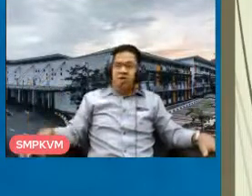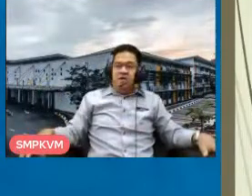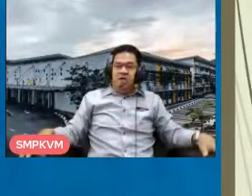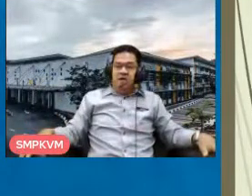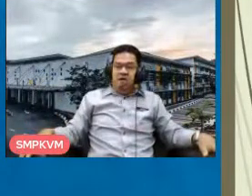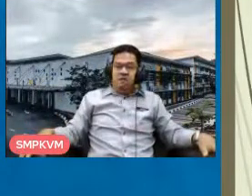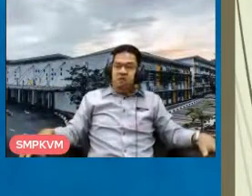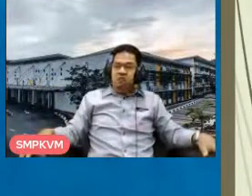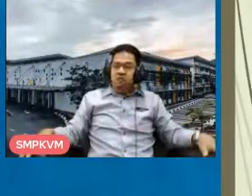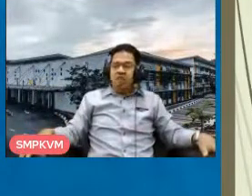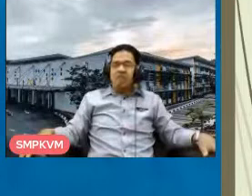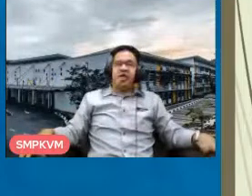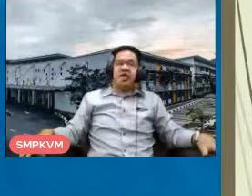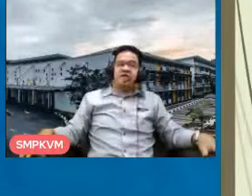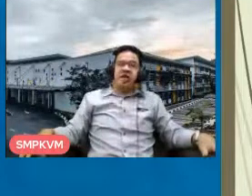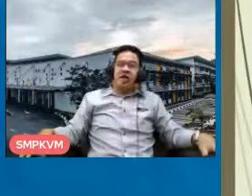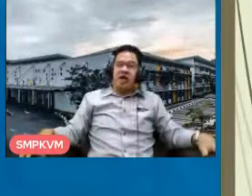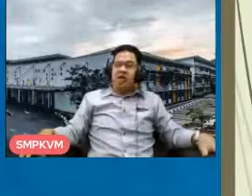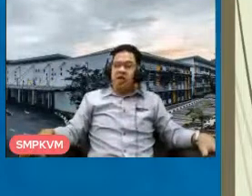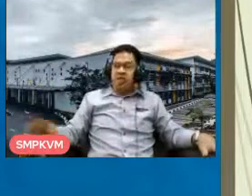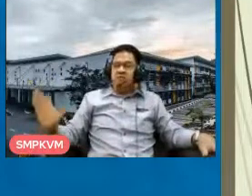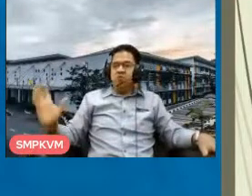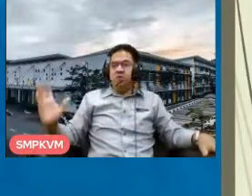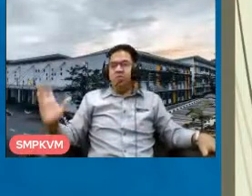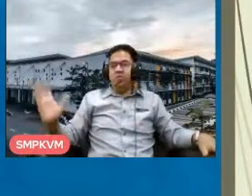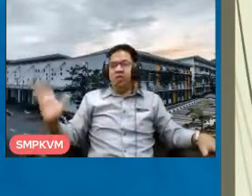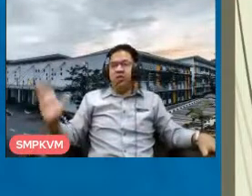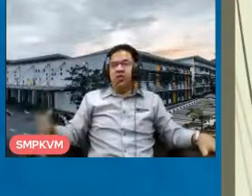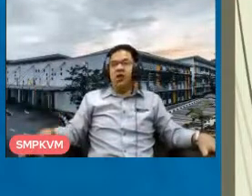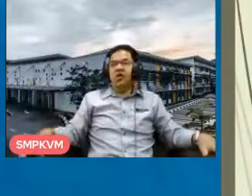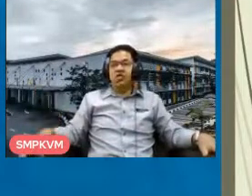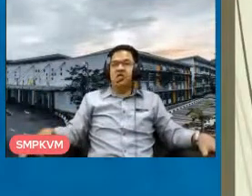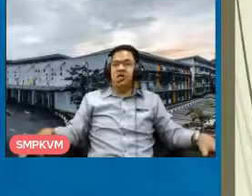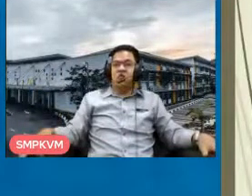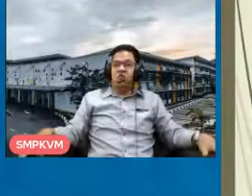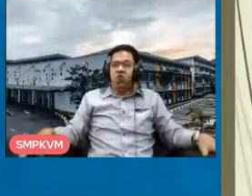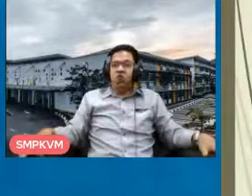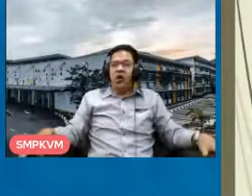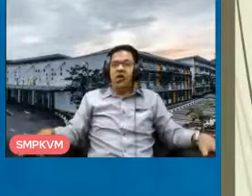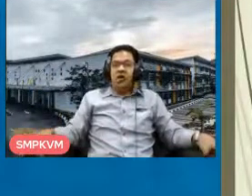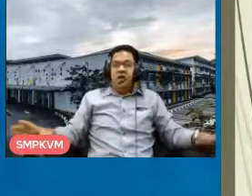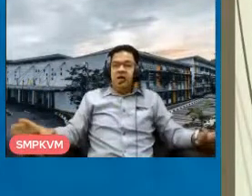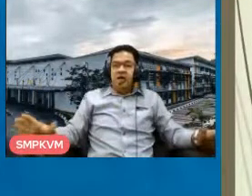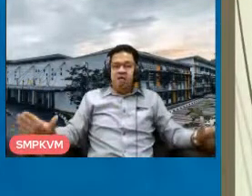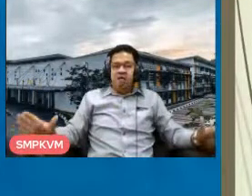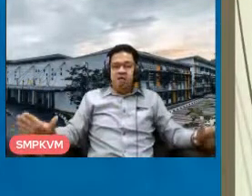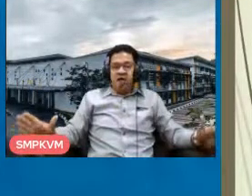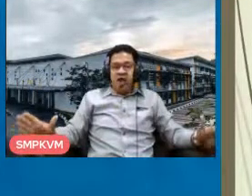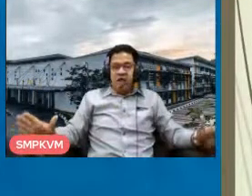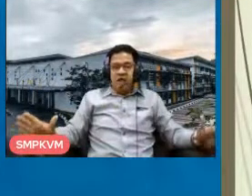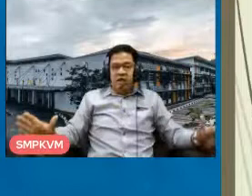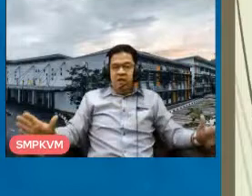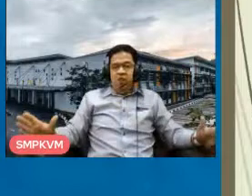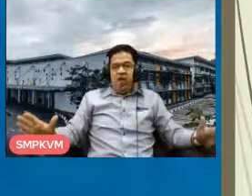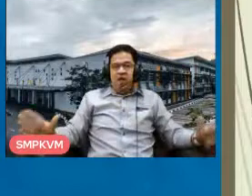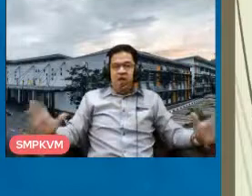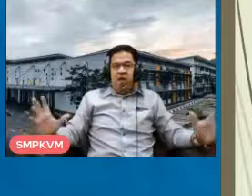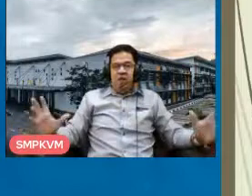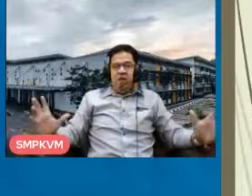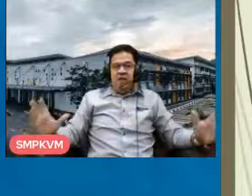nanti eh cek gu biasakan teganggan Anis mode bagi mereka yang kita akan Kumpulkan dan kita akan